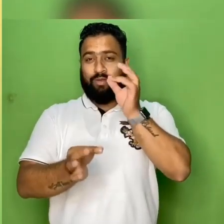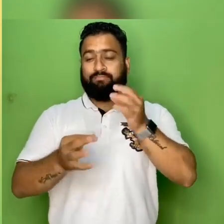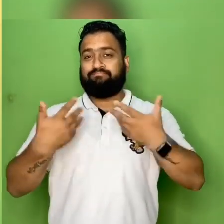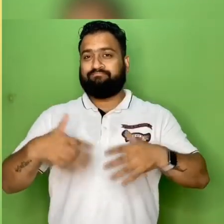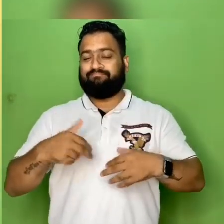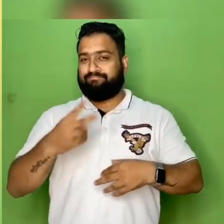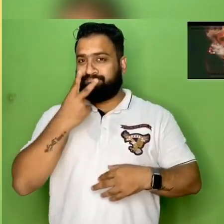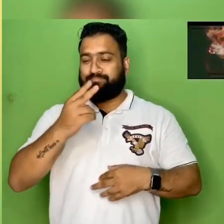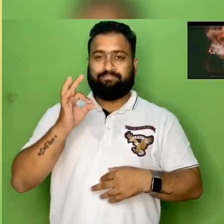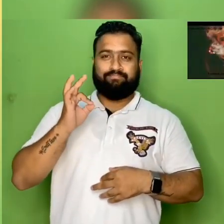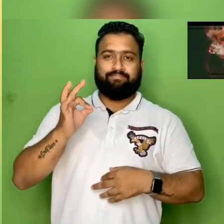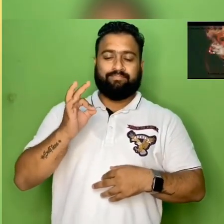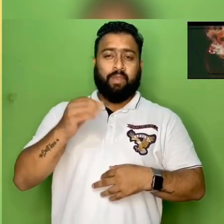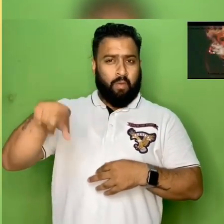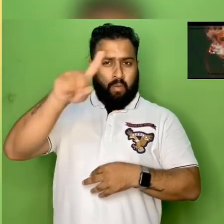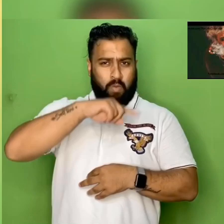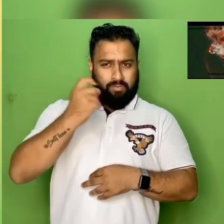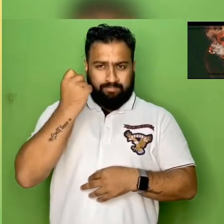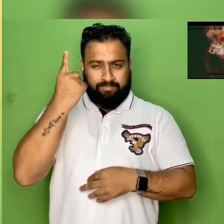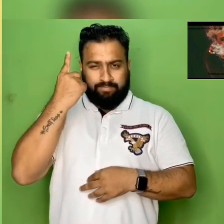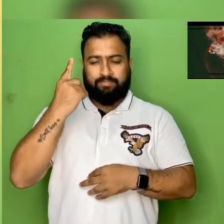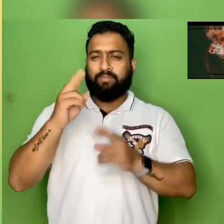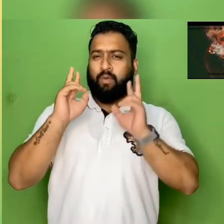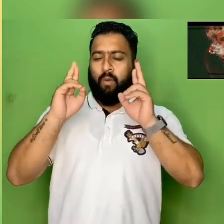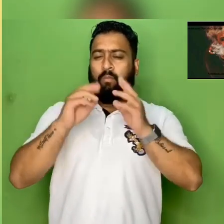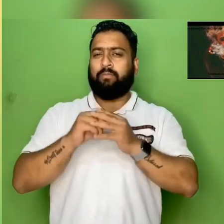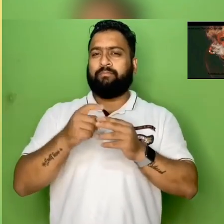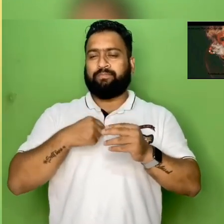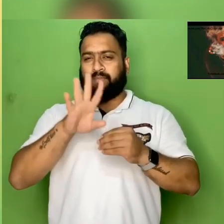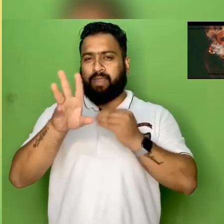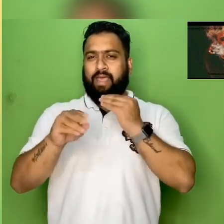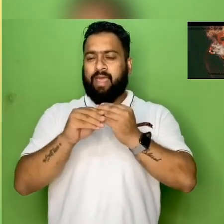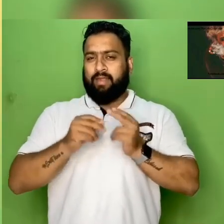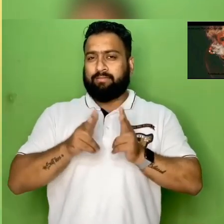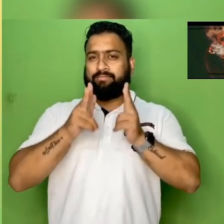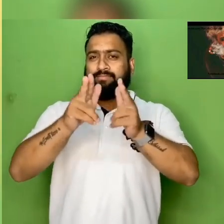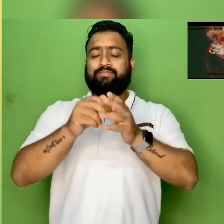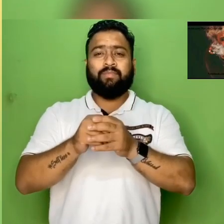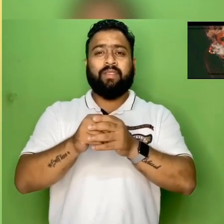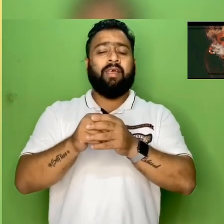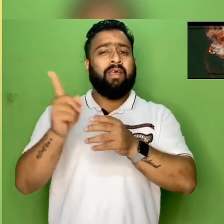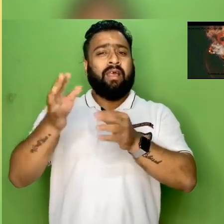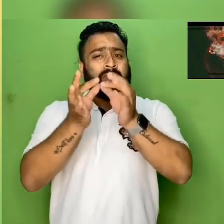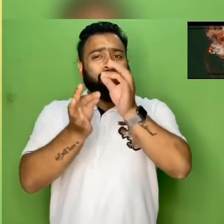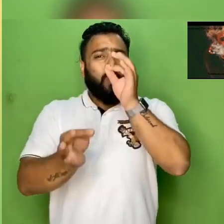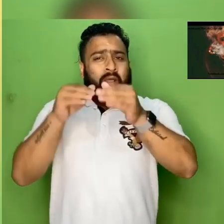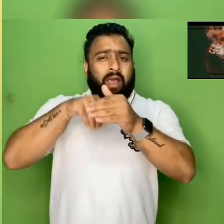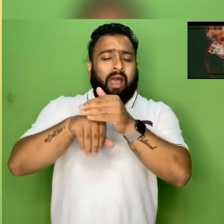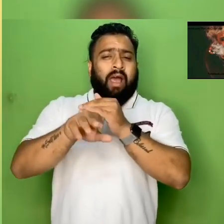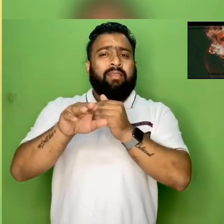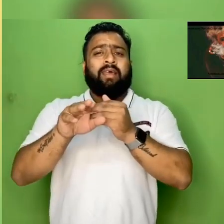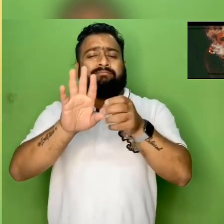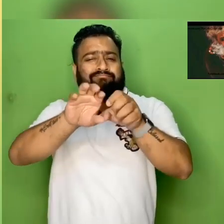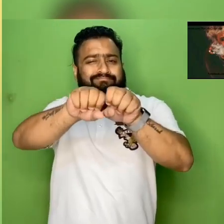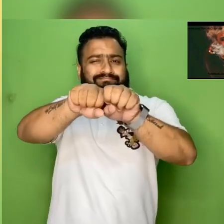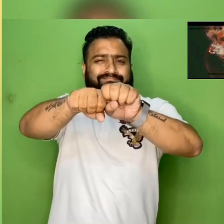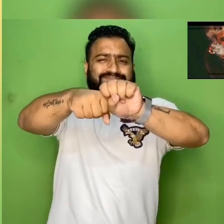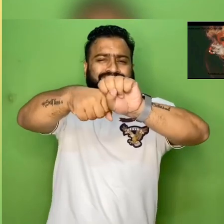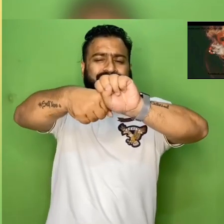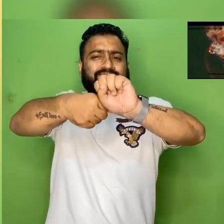कनिका की कहानी तो मुझे काफ़ी अच्छी लगी और उम्मीद करता हूँ आप सबको भी अच्छी लगी होगी और समझ आई होगी। तो इस कहानी